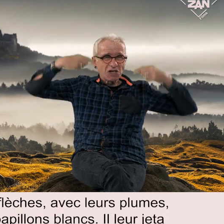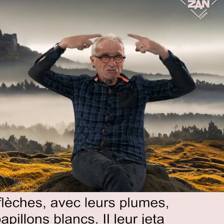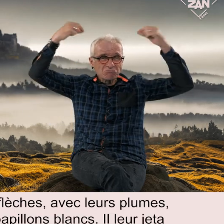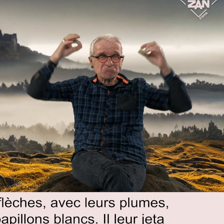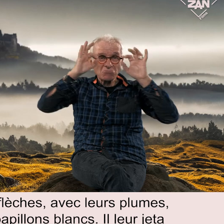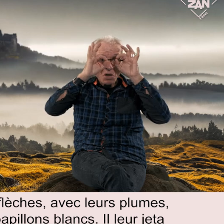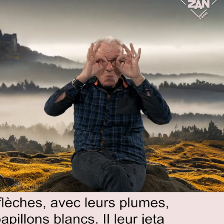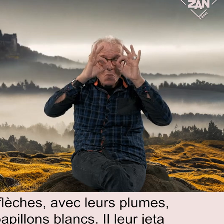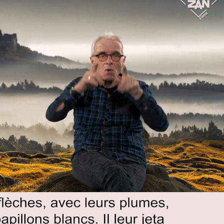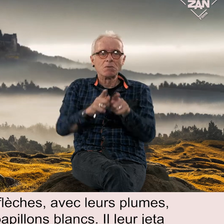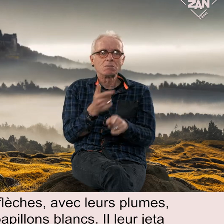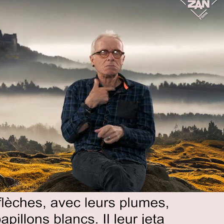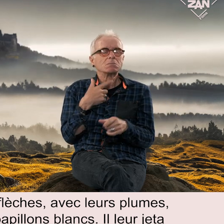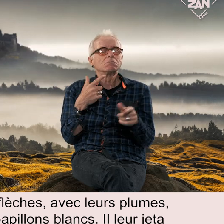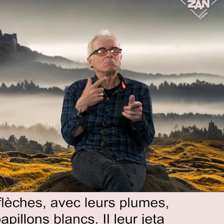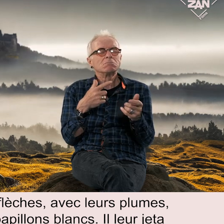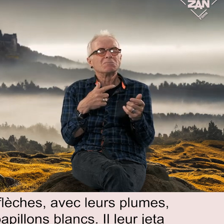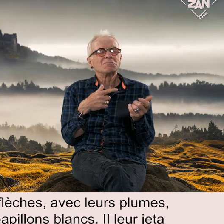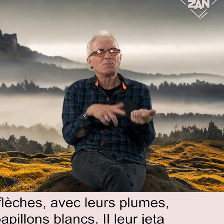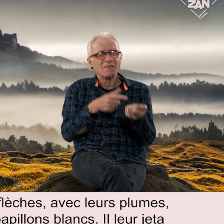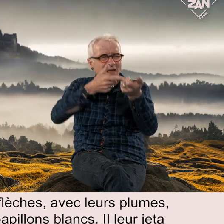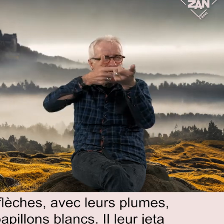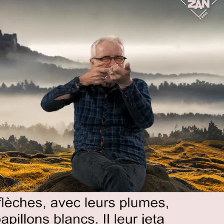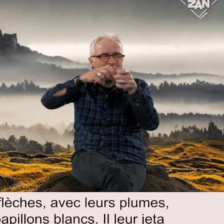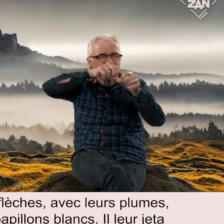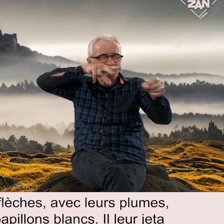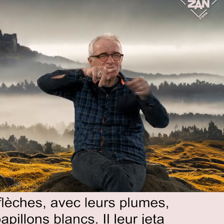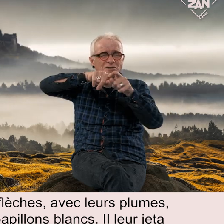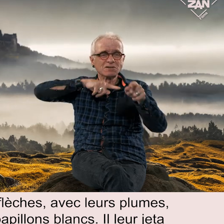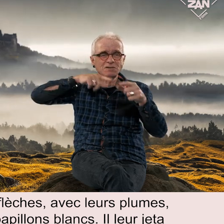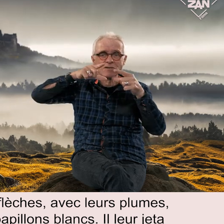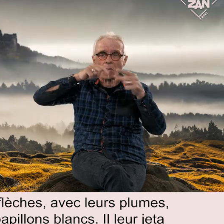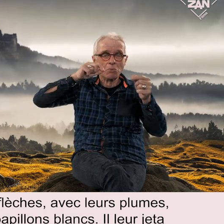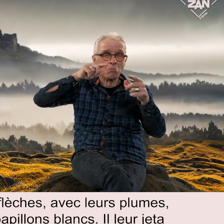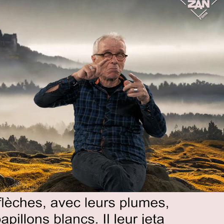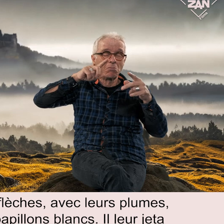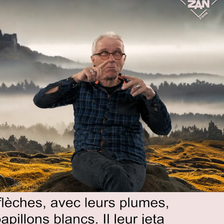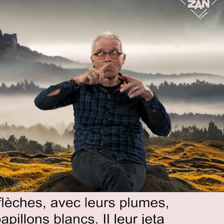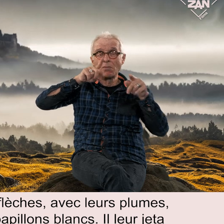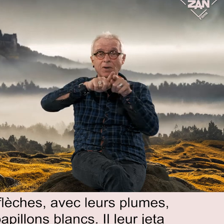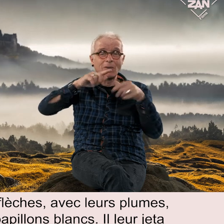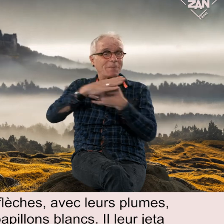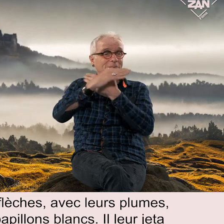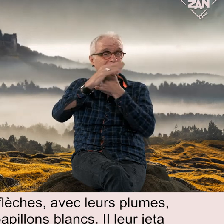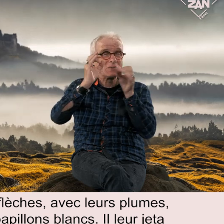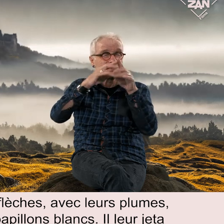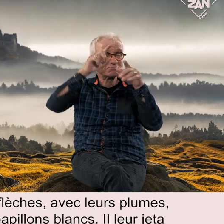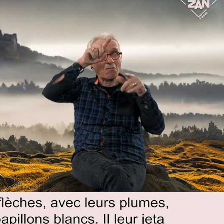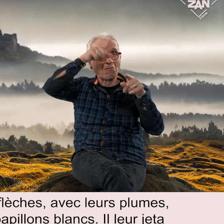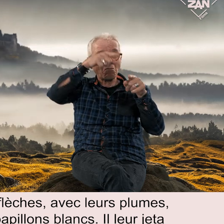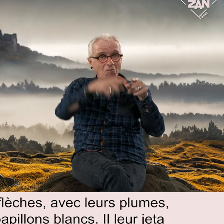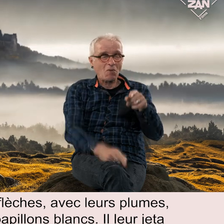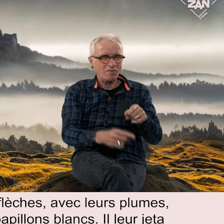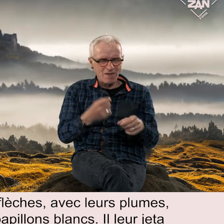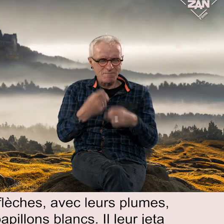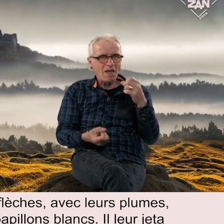Julien darda contre ses flèches. Les flèches, avec leurs plumes, se posaient sur les feuilles comme des papillons blancs. Il leur